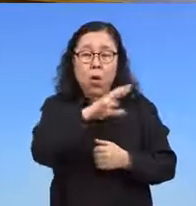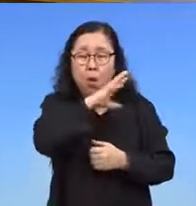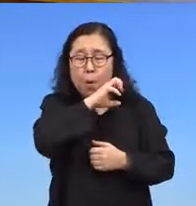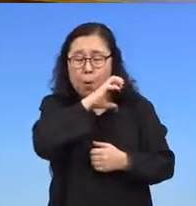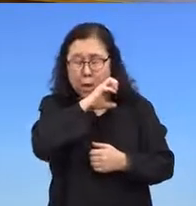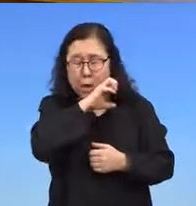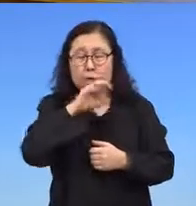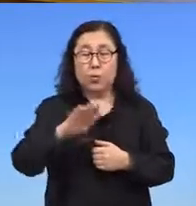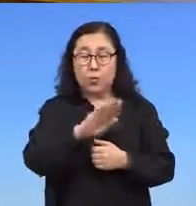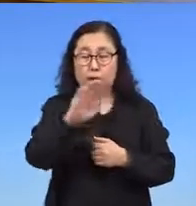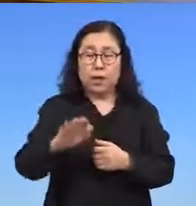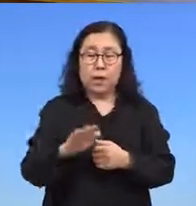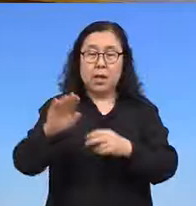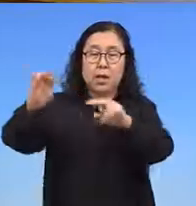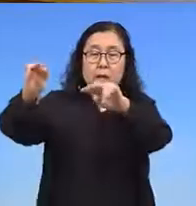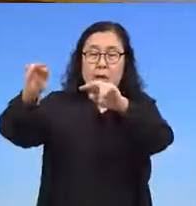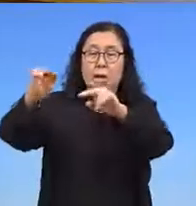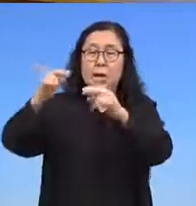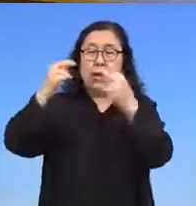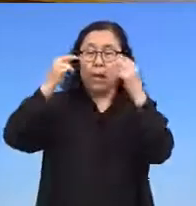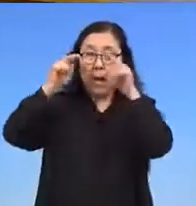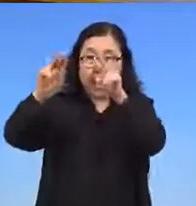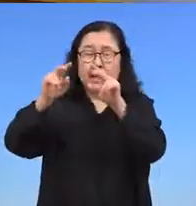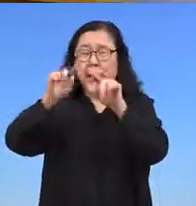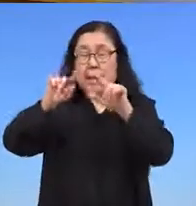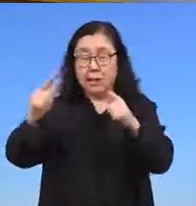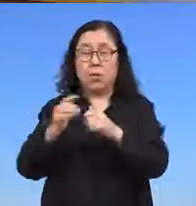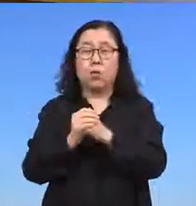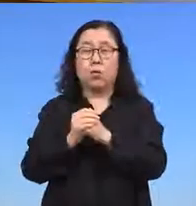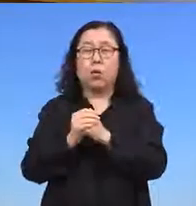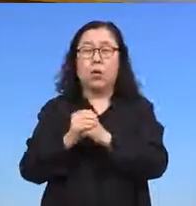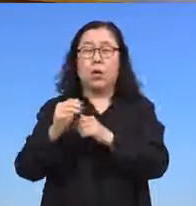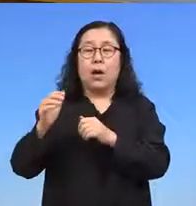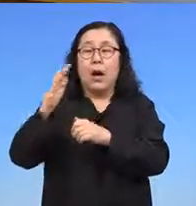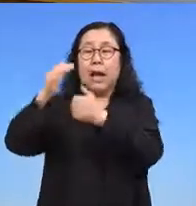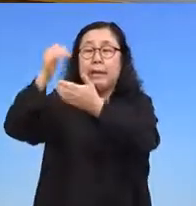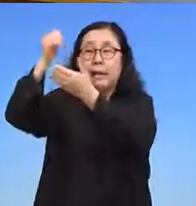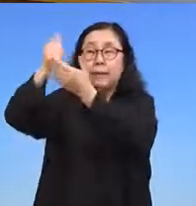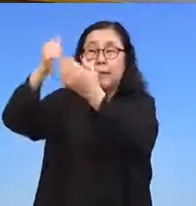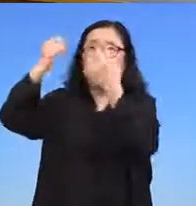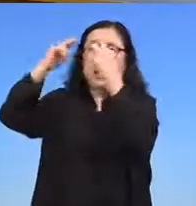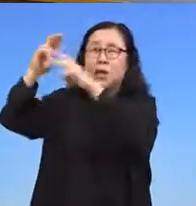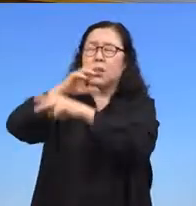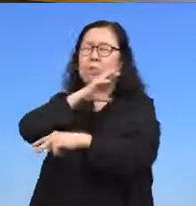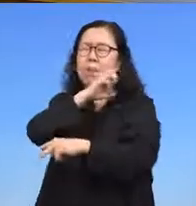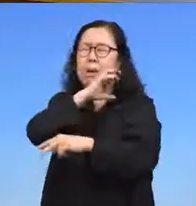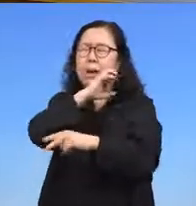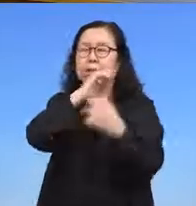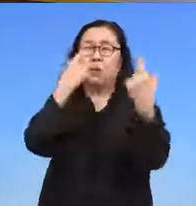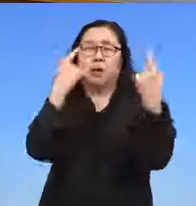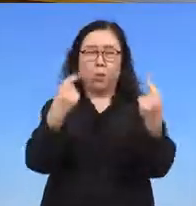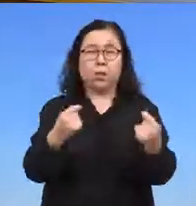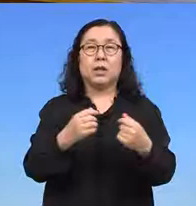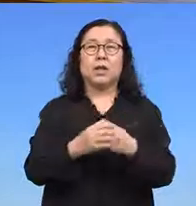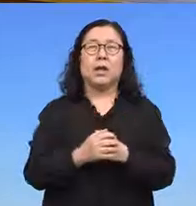누구냐? 너희의 원망은 우리를 향하여 함이 아니요 여호와를 향하여